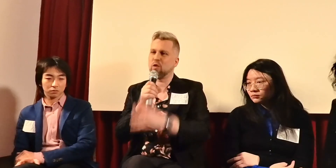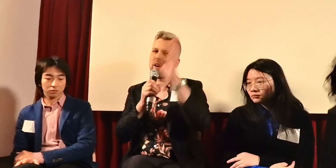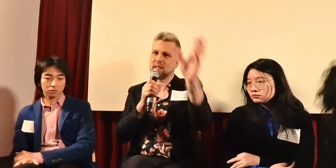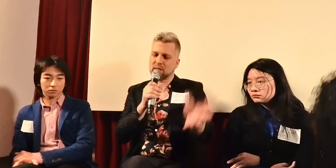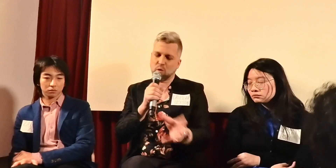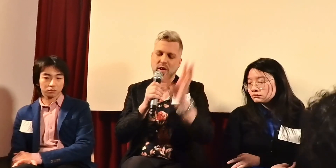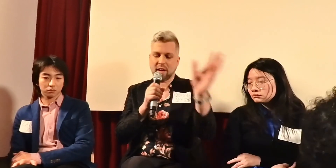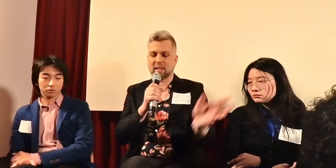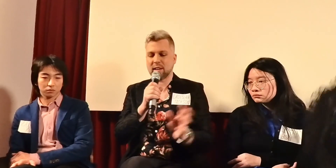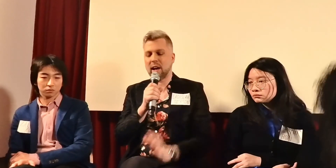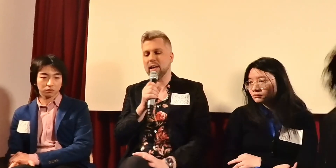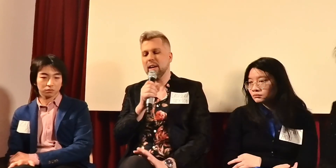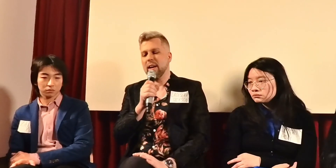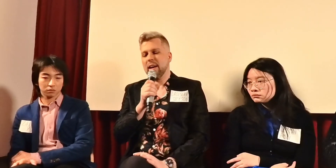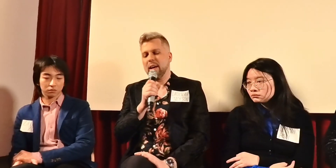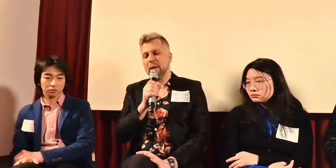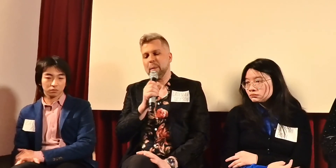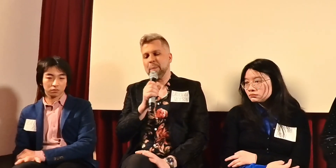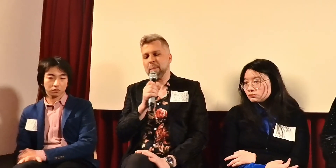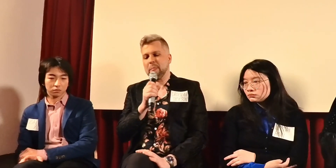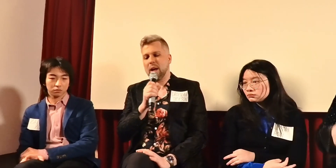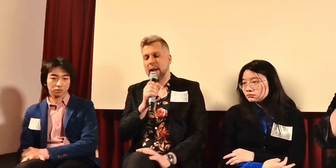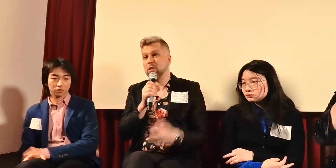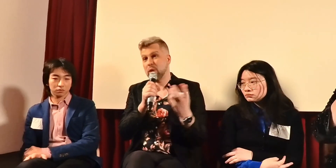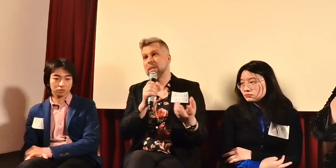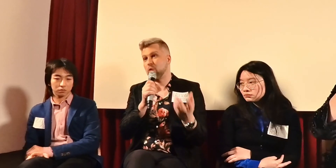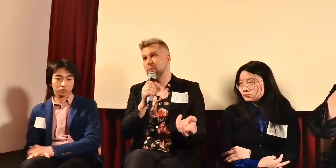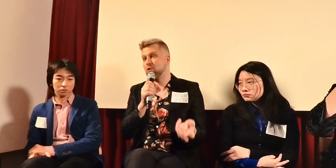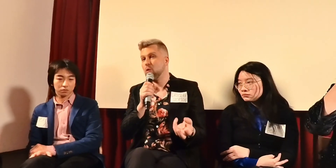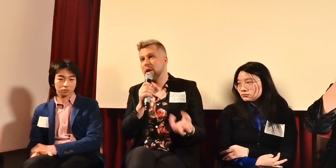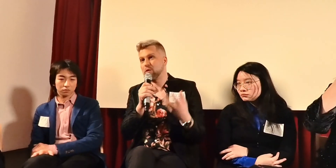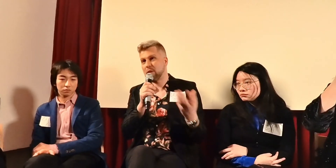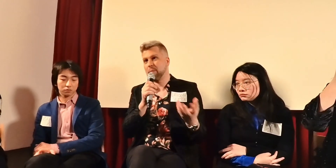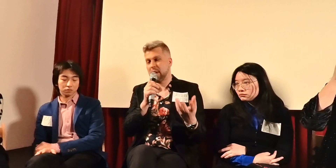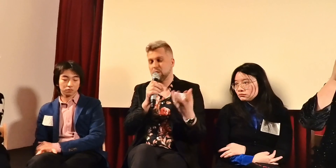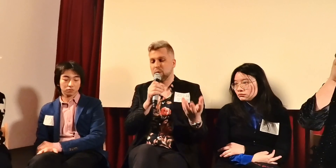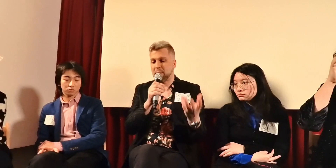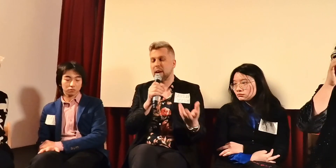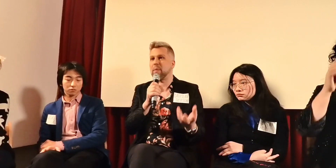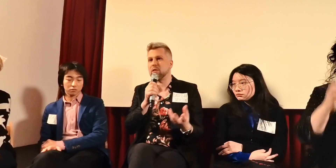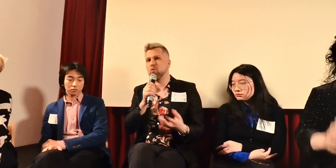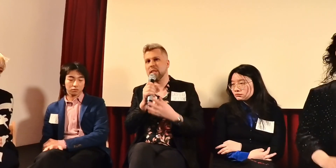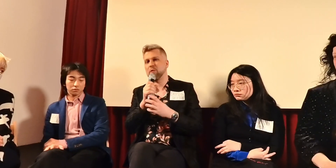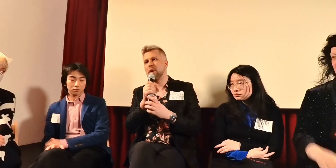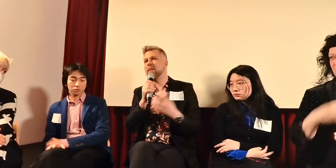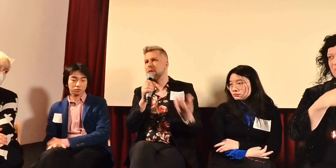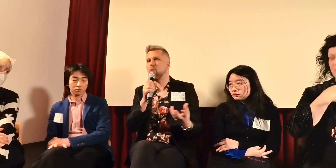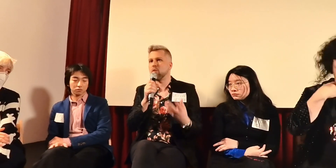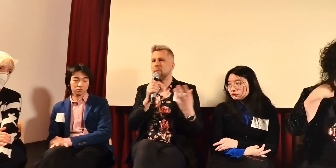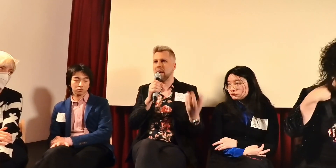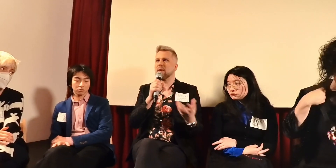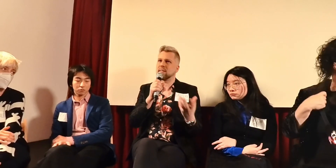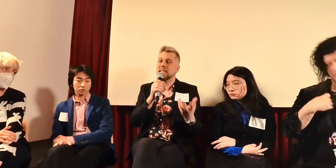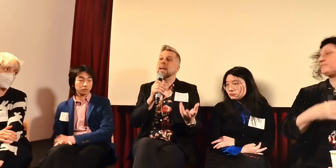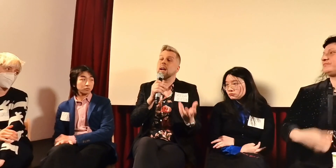toho černocha a za toho geje a tak dále. A nejsou tam za to, kým jsou, nereprezentují tam svoji